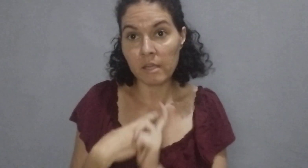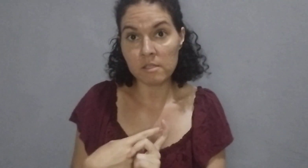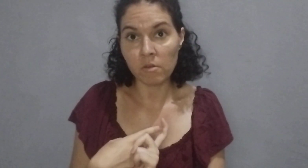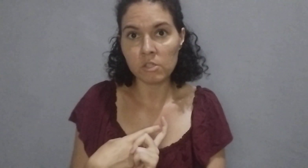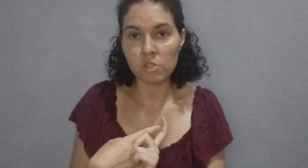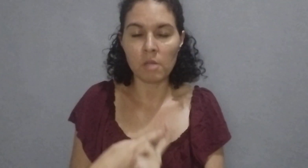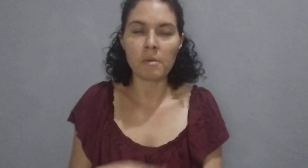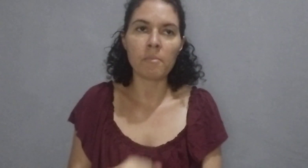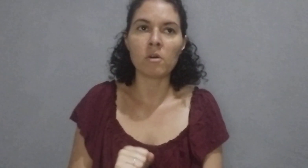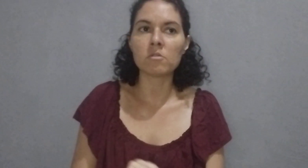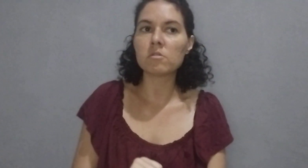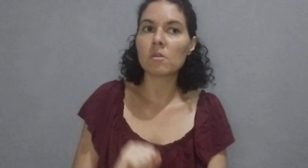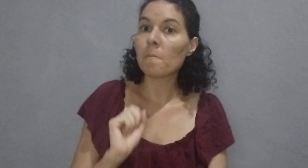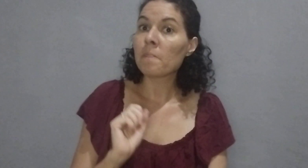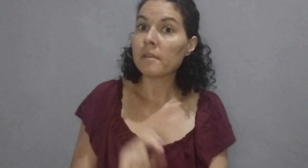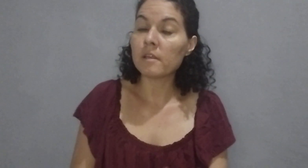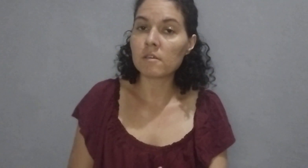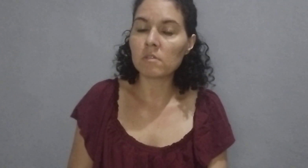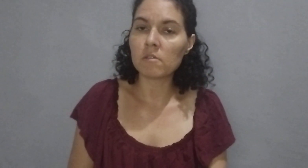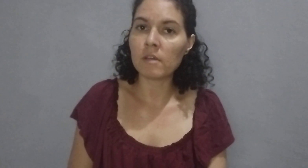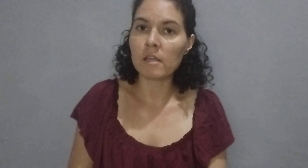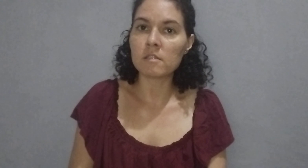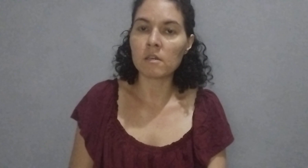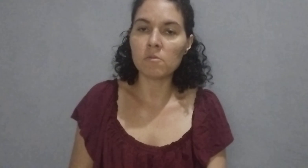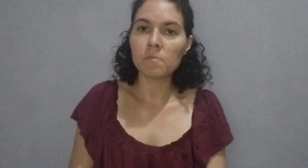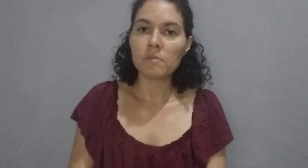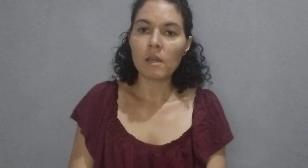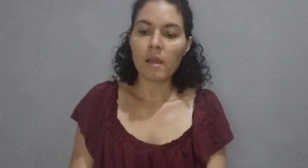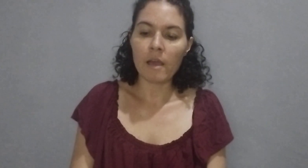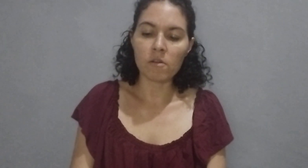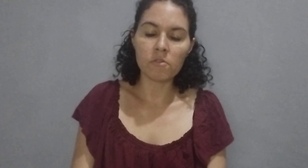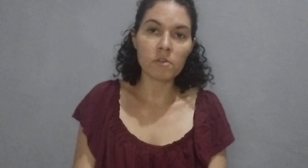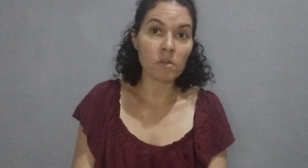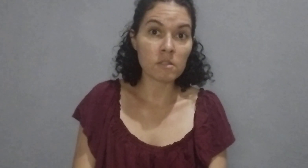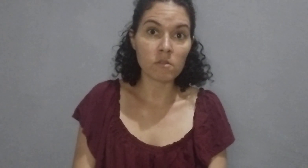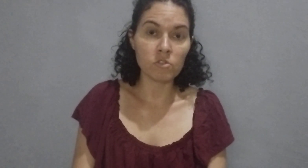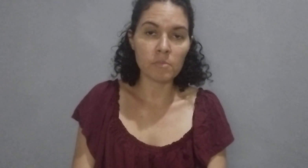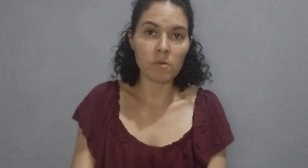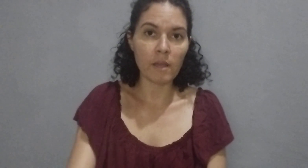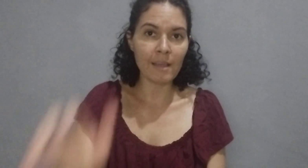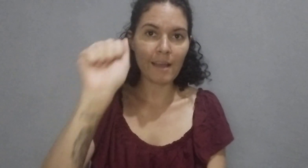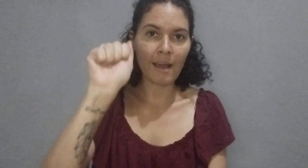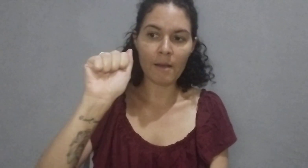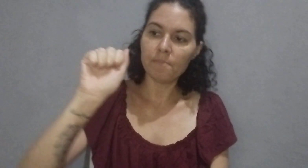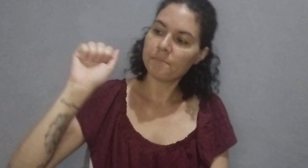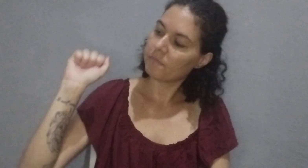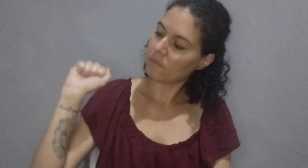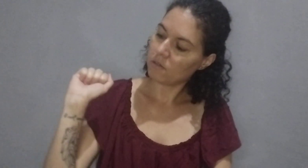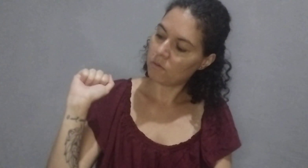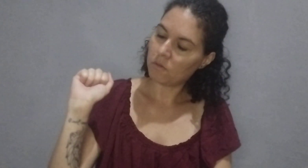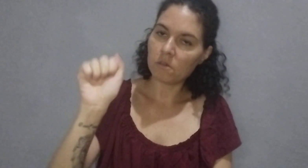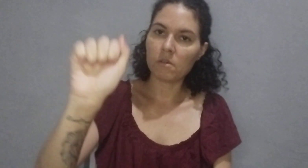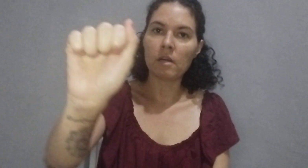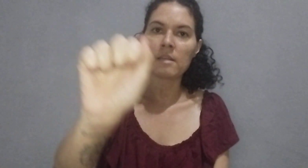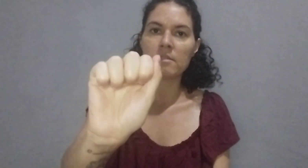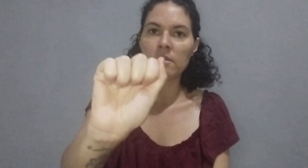variação que a gente tem para apóstolos. E a segunda variação é a configuração de mão em A. Assim,